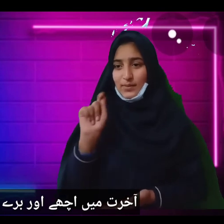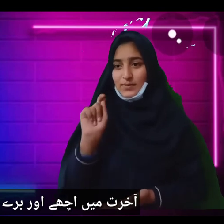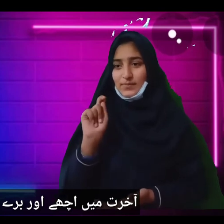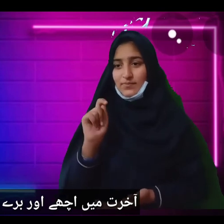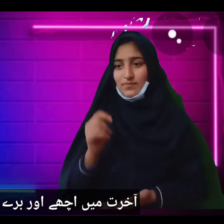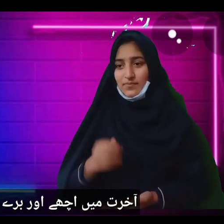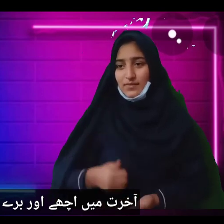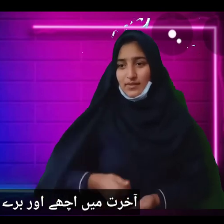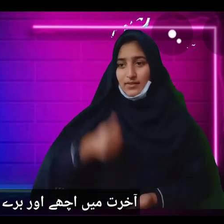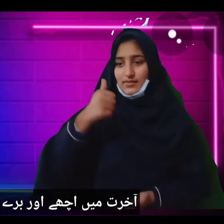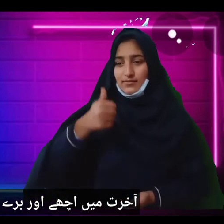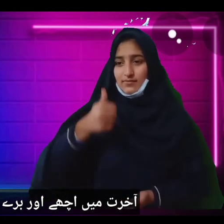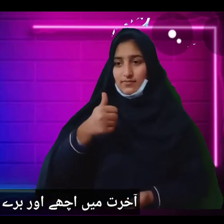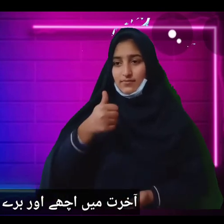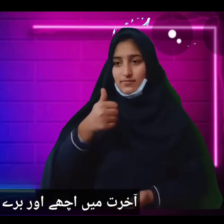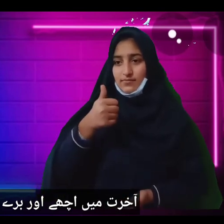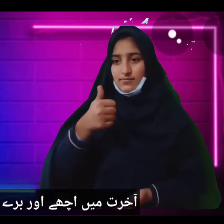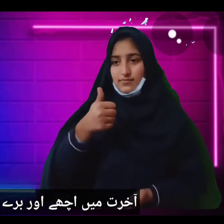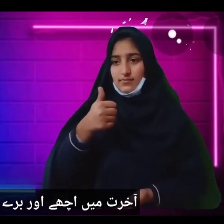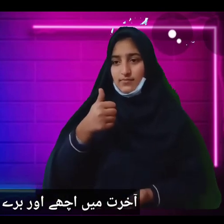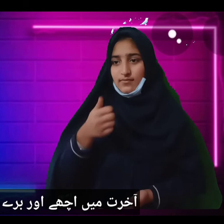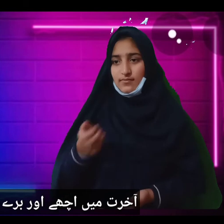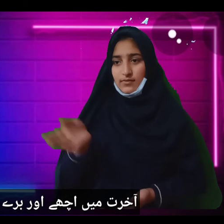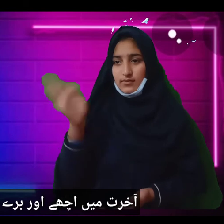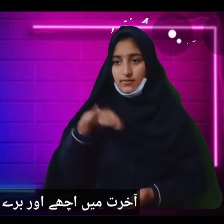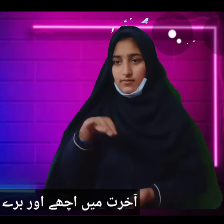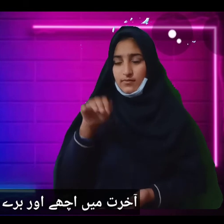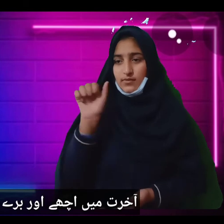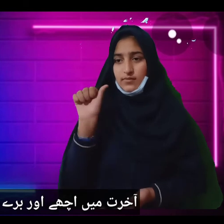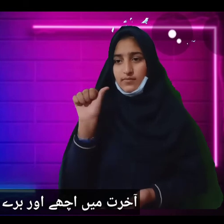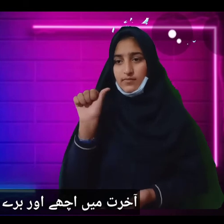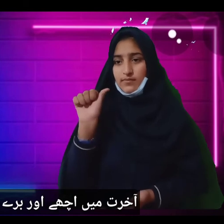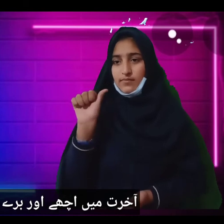का हिसाब किया जाएगा।